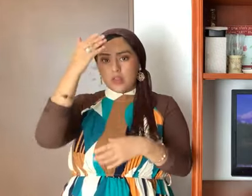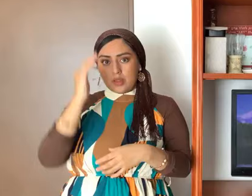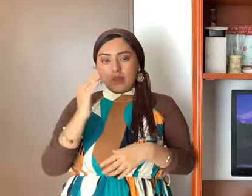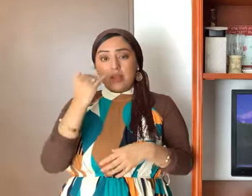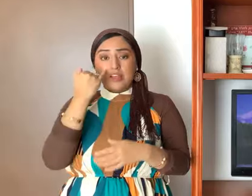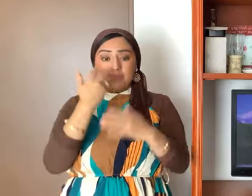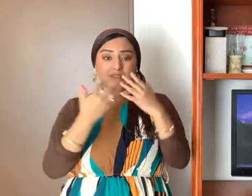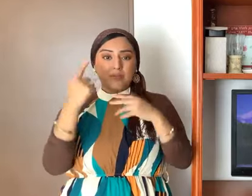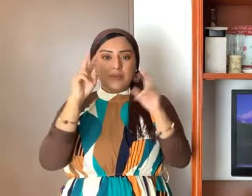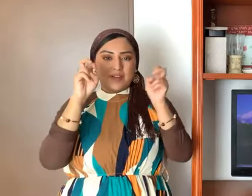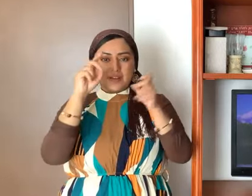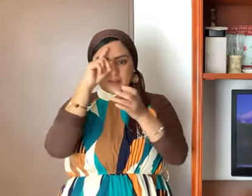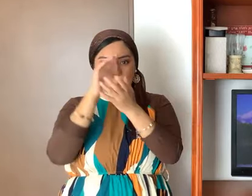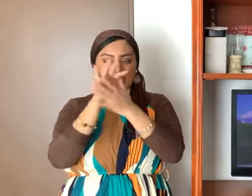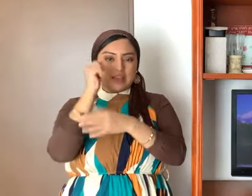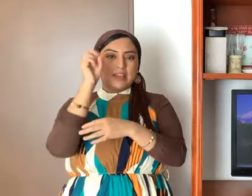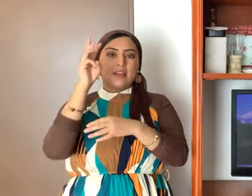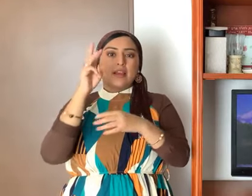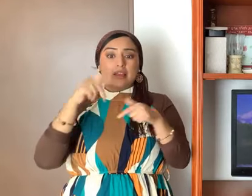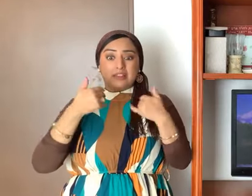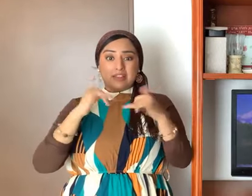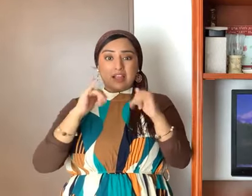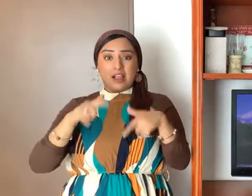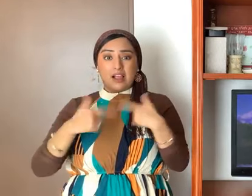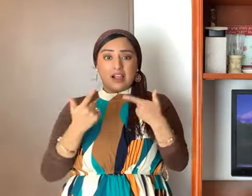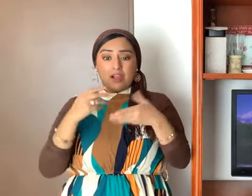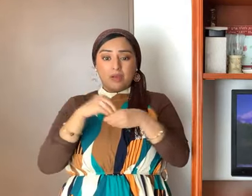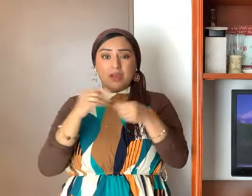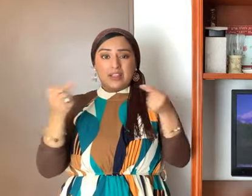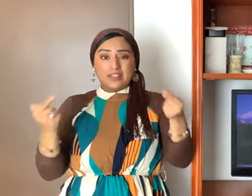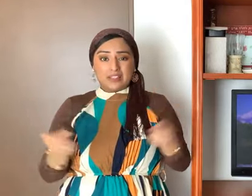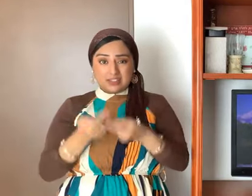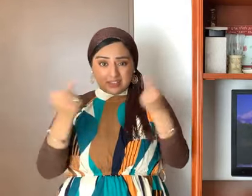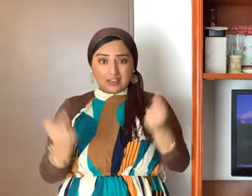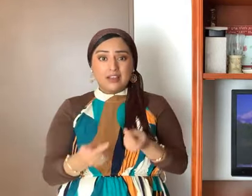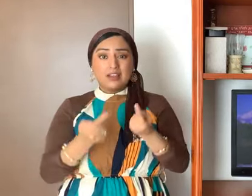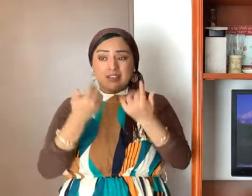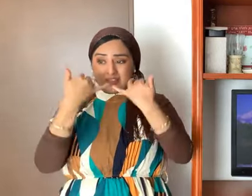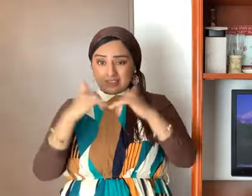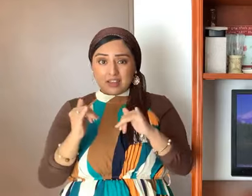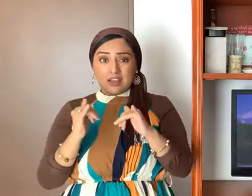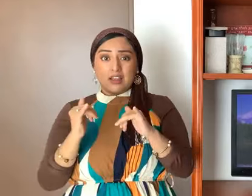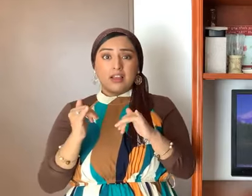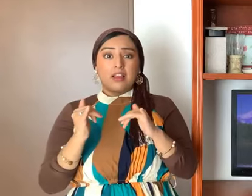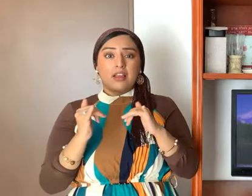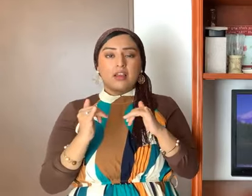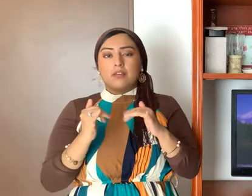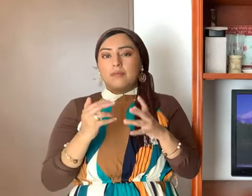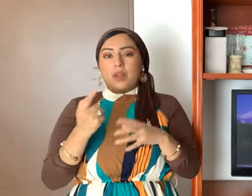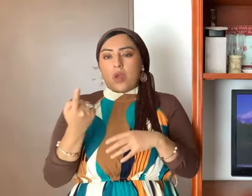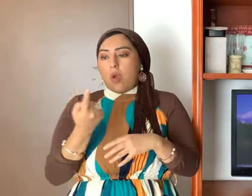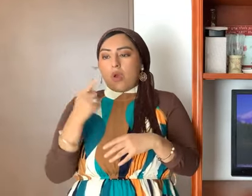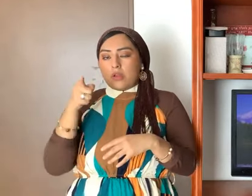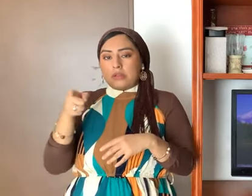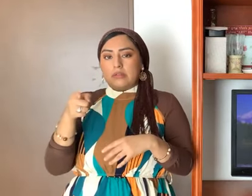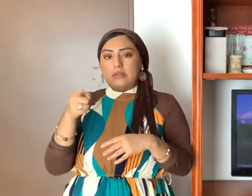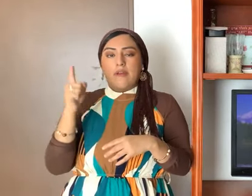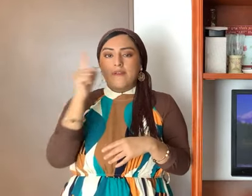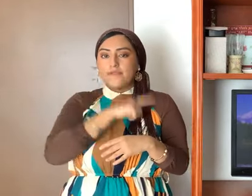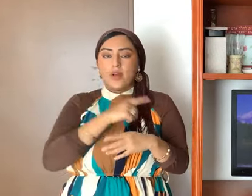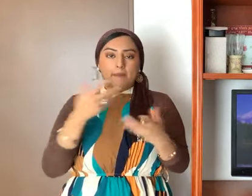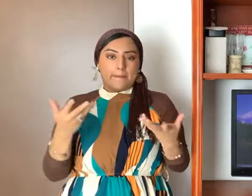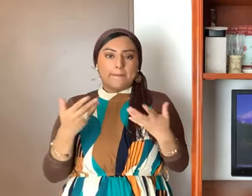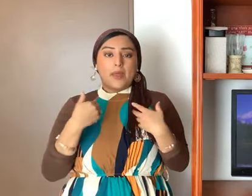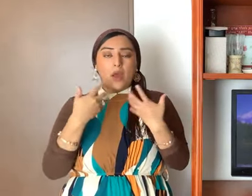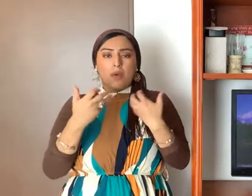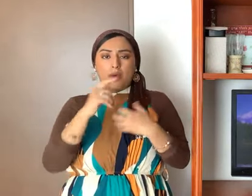se dice mesiánico sigue viviendo igual, hablando igual, haciendo lo mismo, solamente se está engañando. Y les